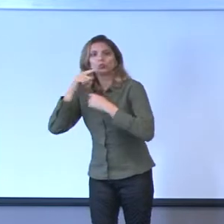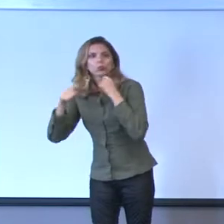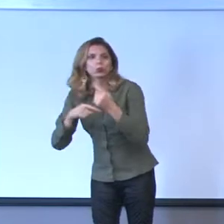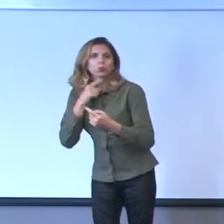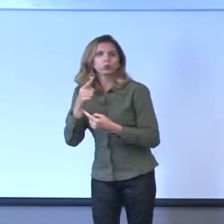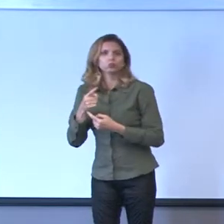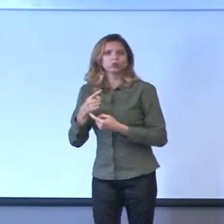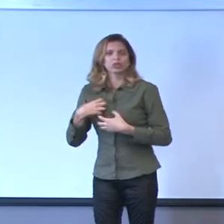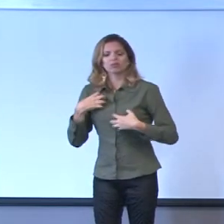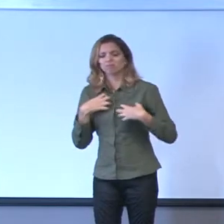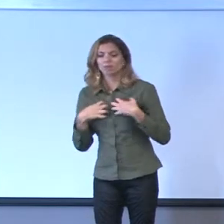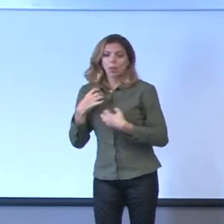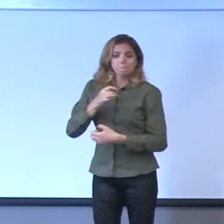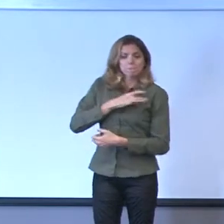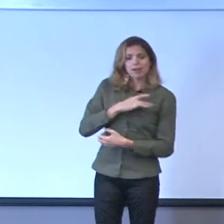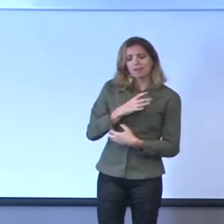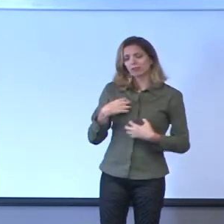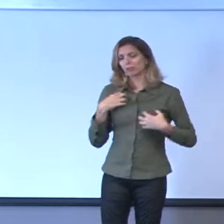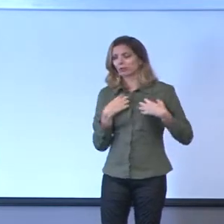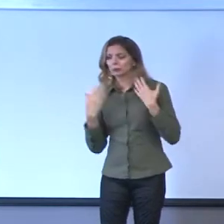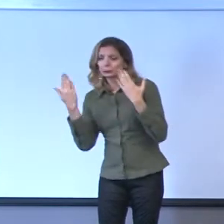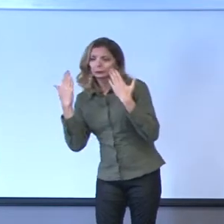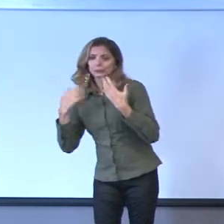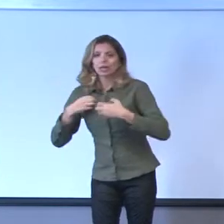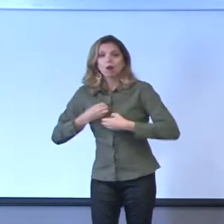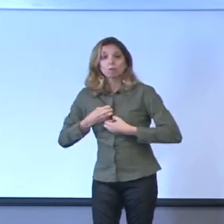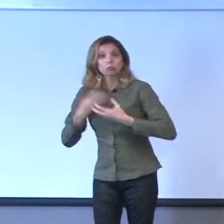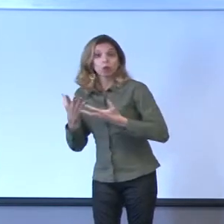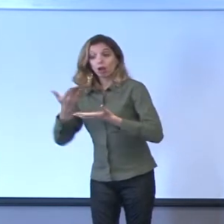dúvidas, suas inseguranças,